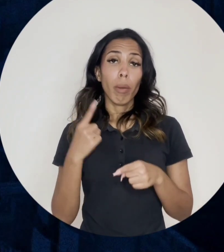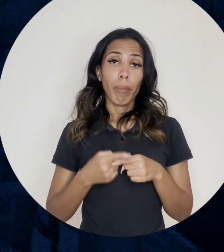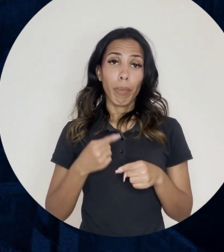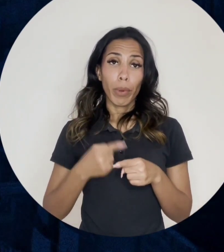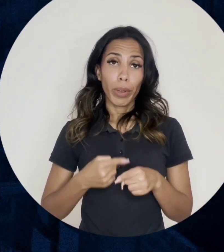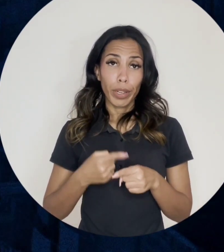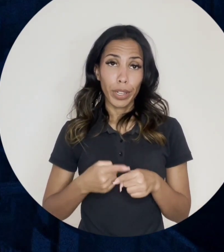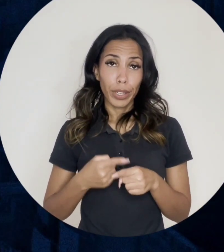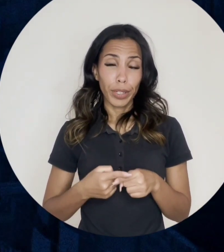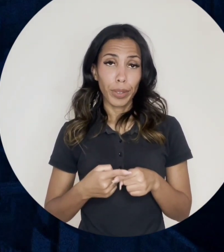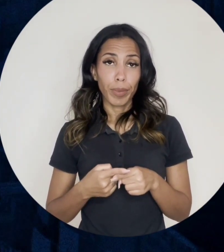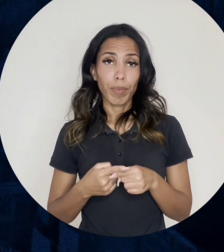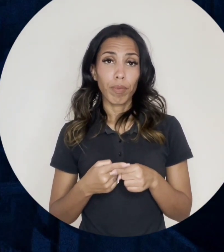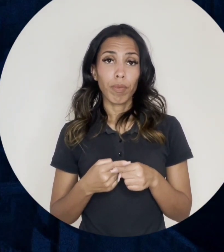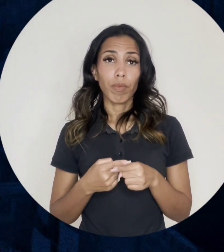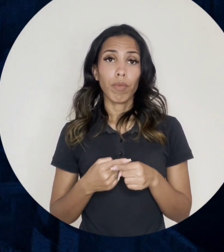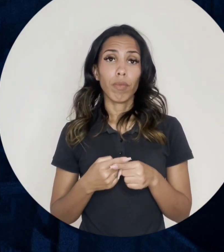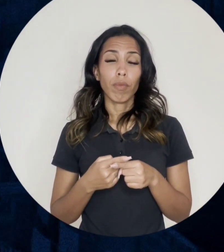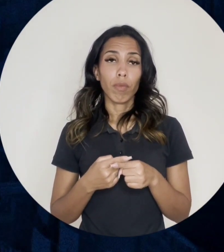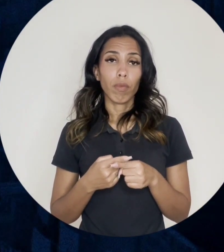porque a gente tinha aberto